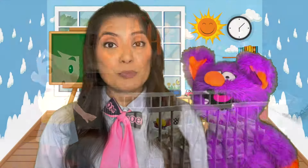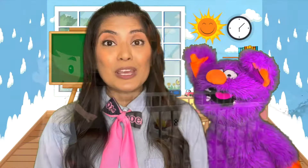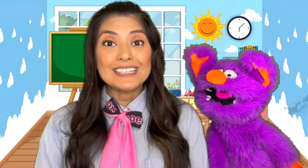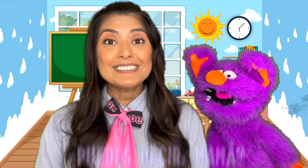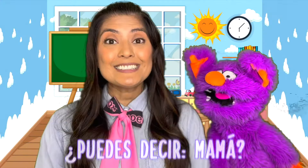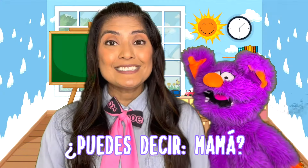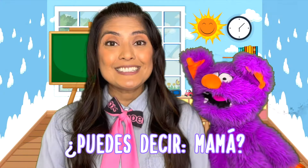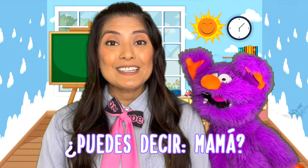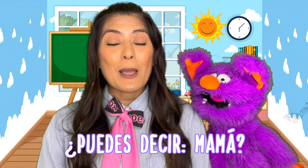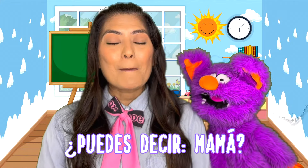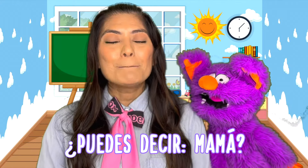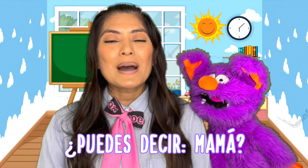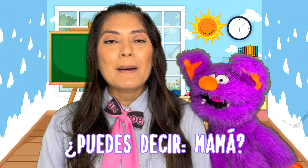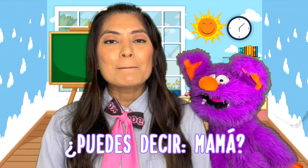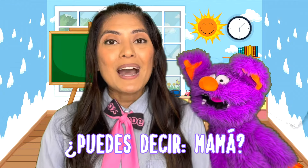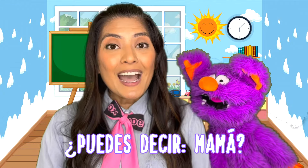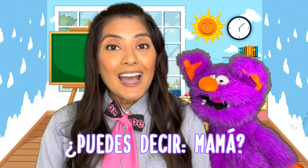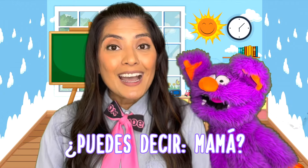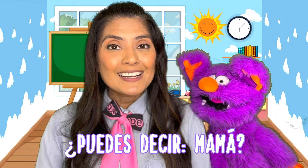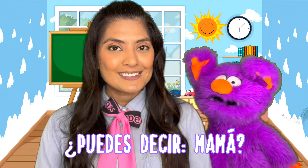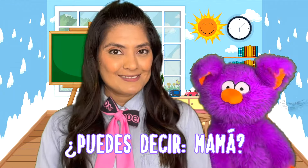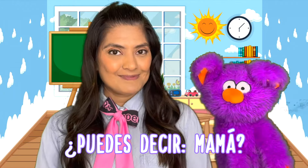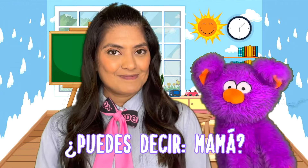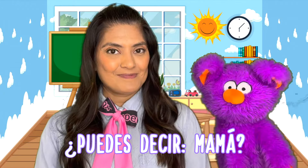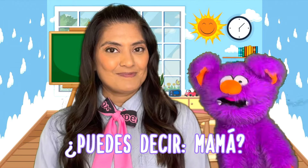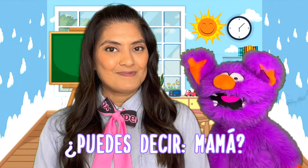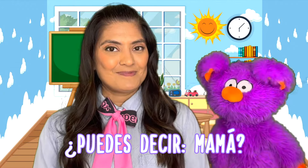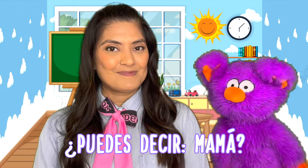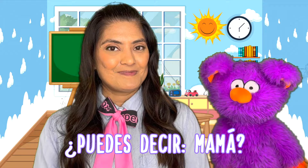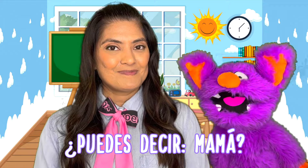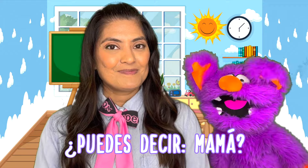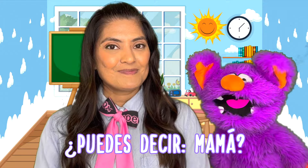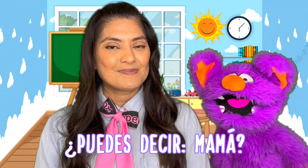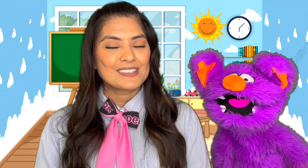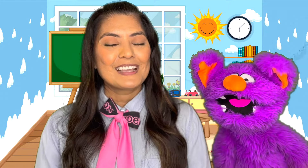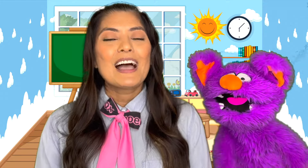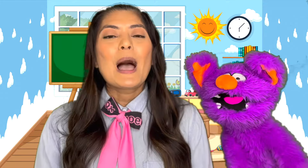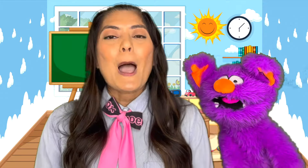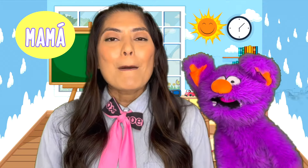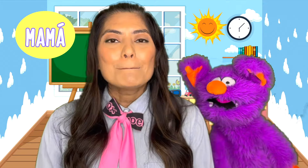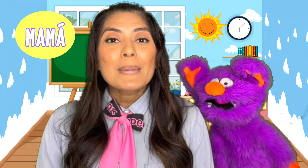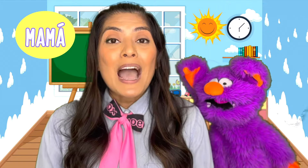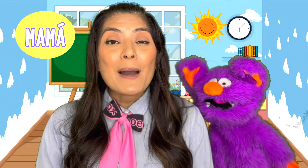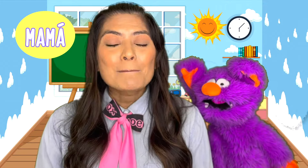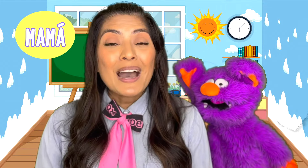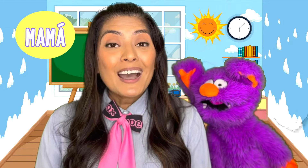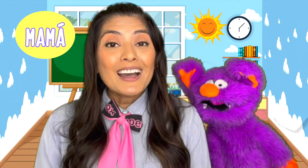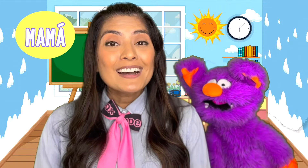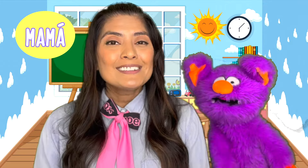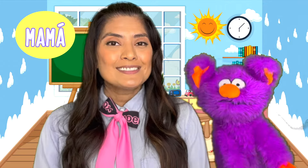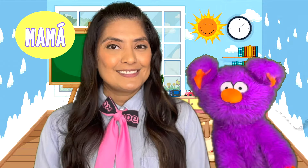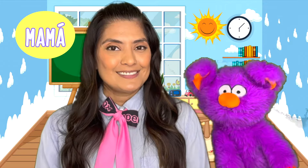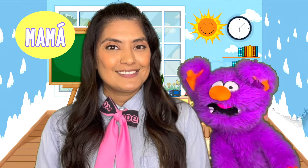¿Puedes decir mamá? Mamá. Mamá.